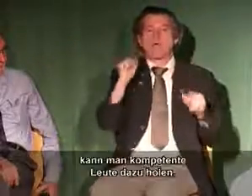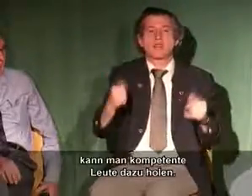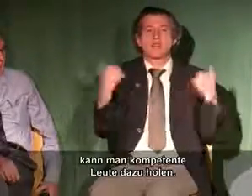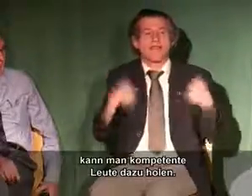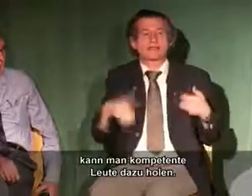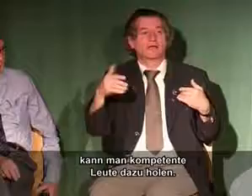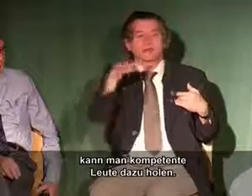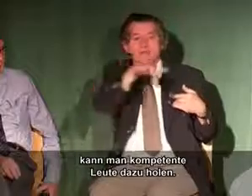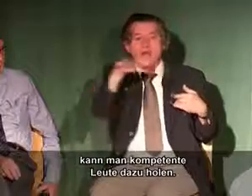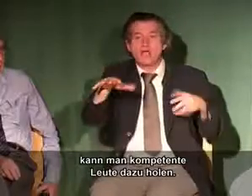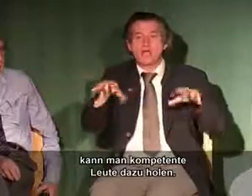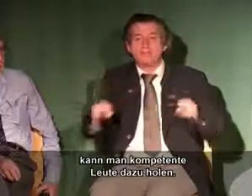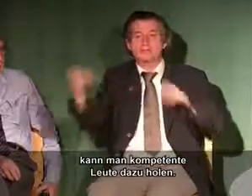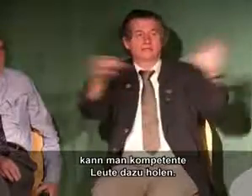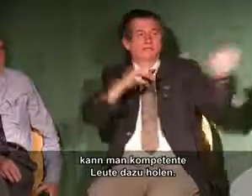kann man kompetente Leute dazu holen.